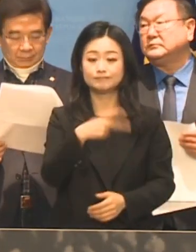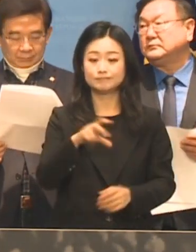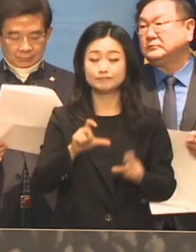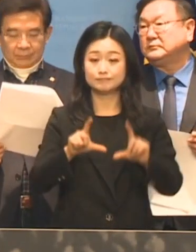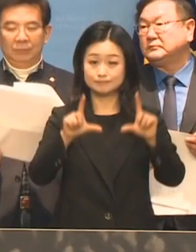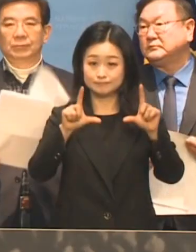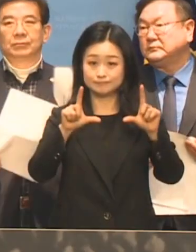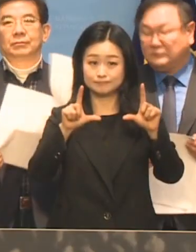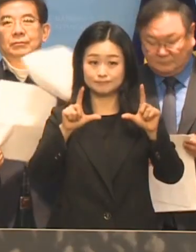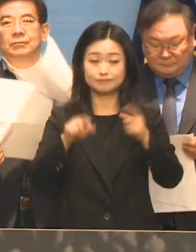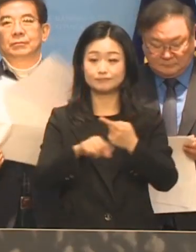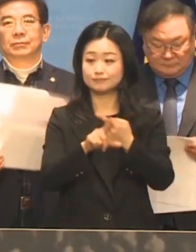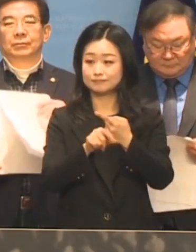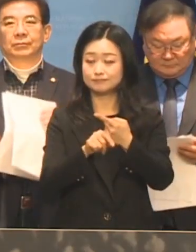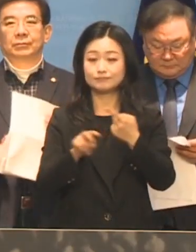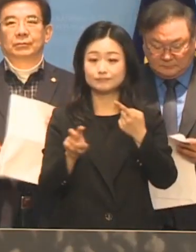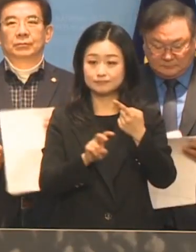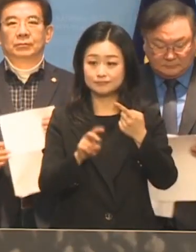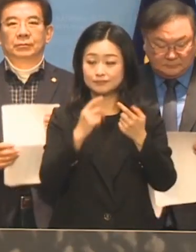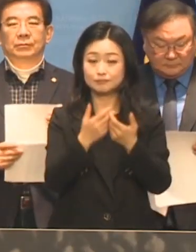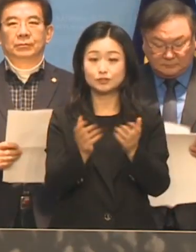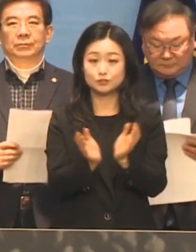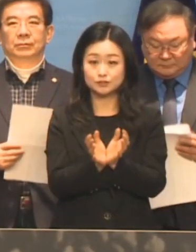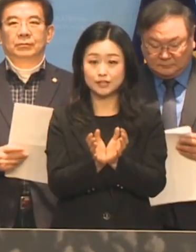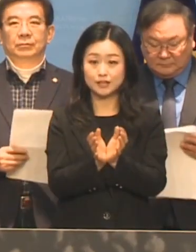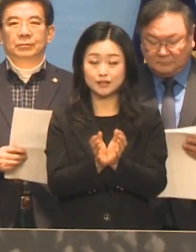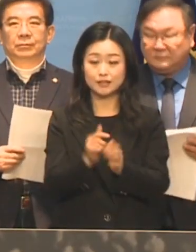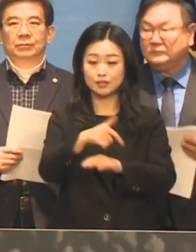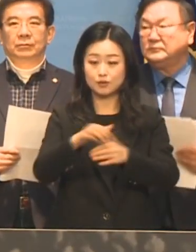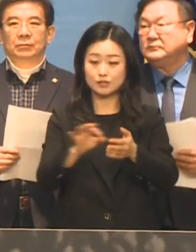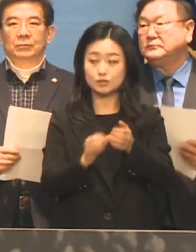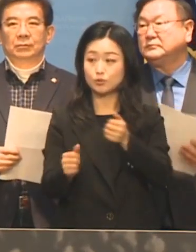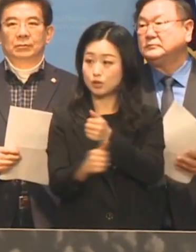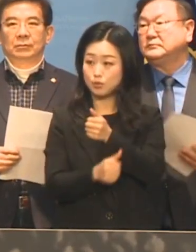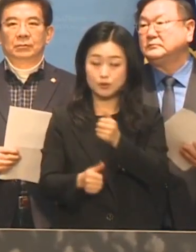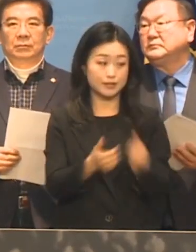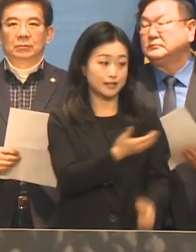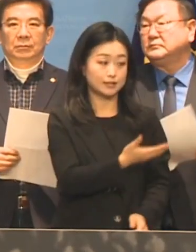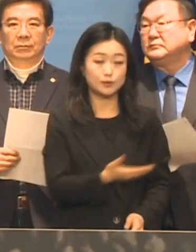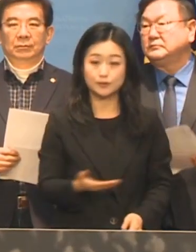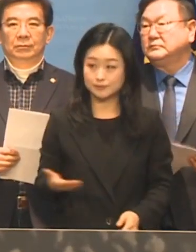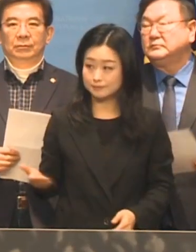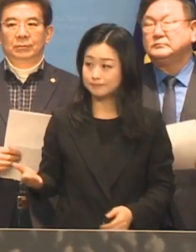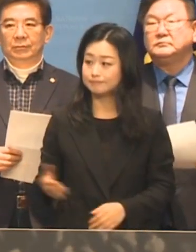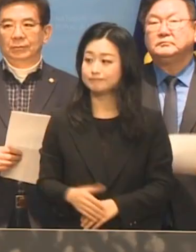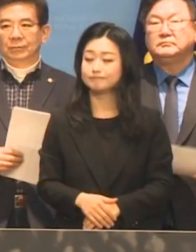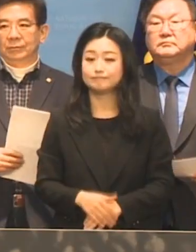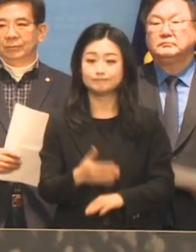2025년 1월 20일 더불어민주당 기획재정위원회 위원 1동